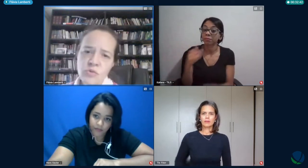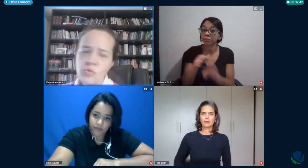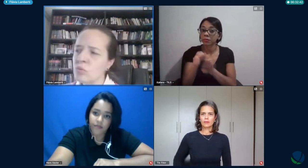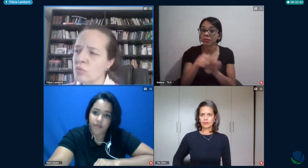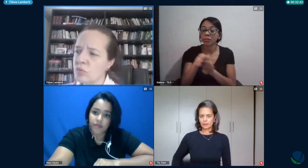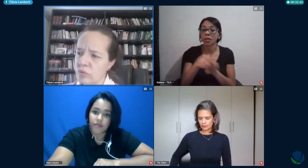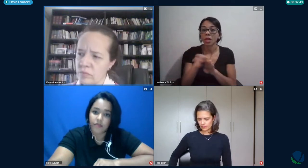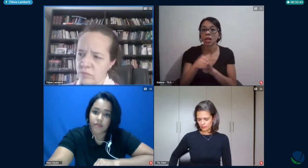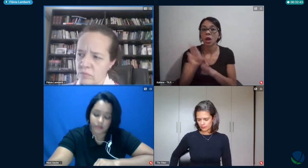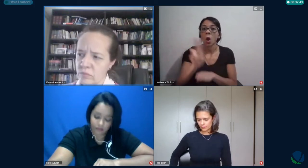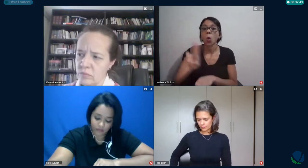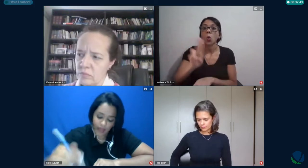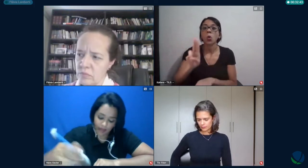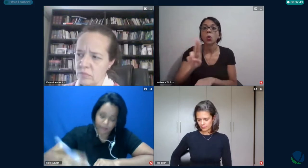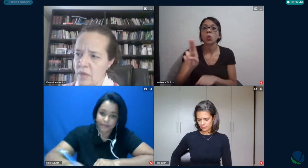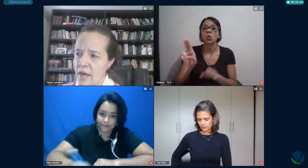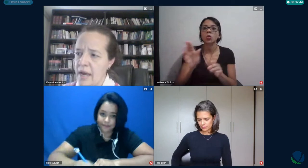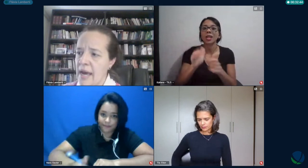usar assunto.